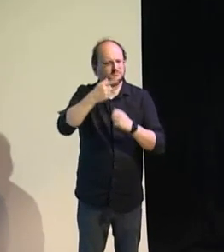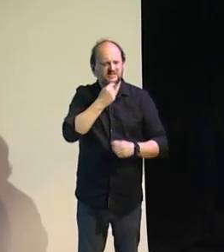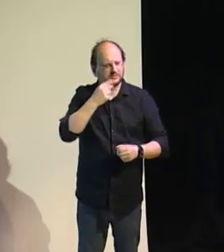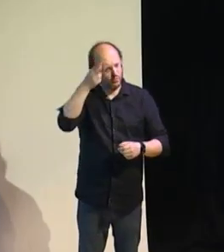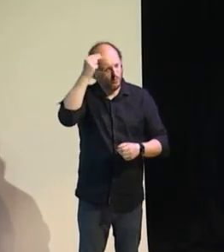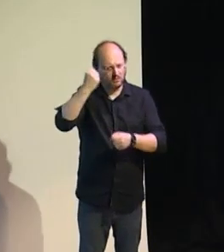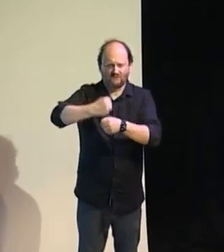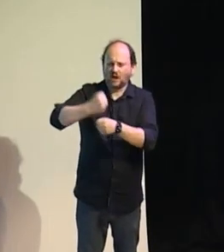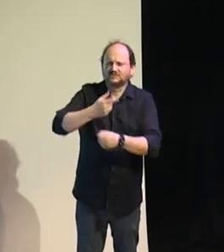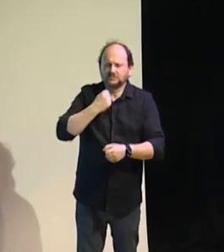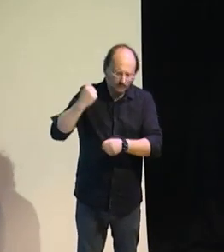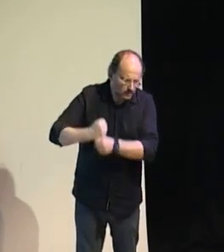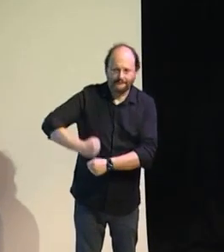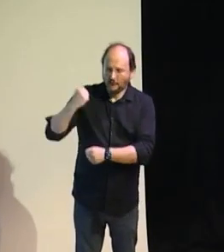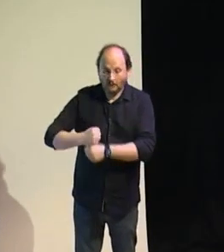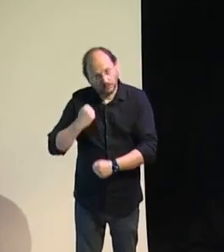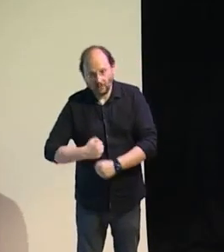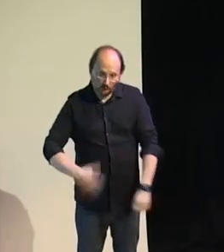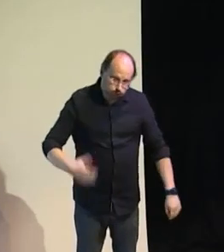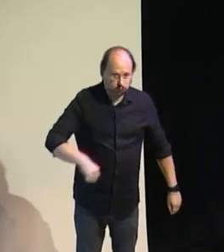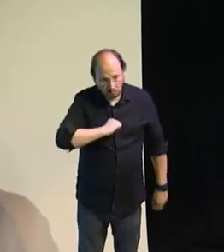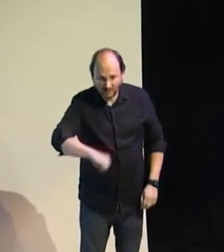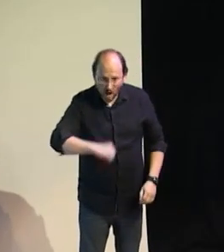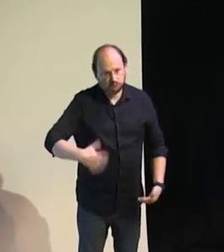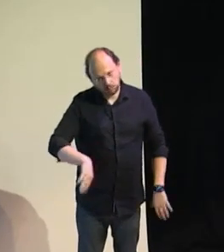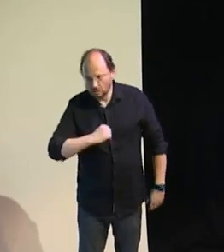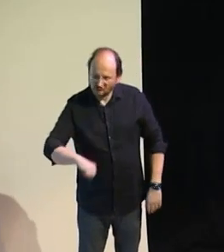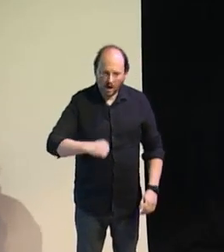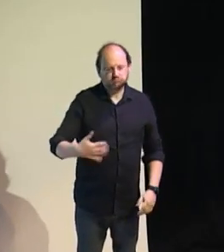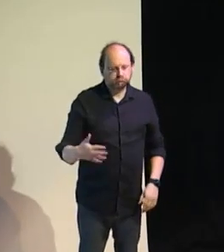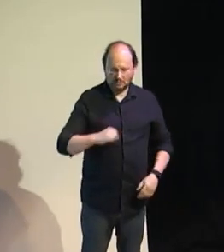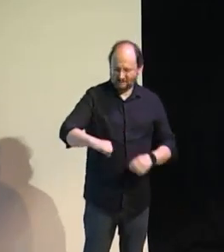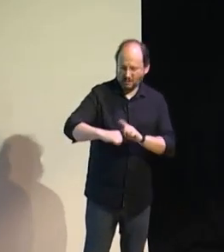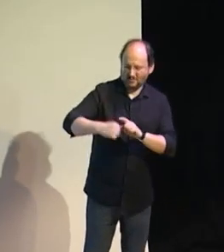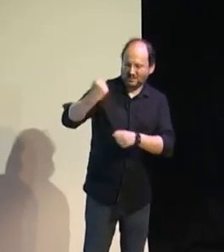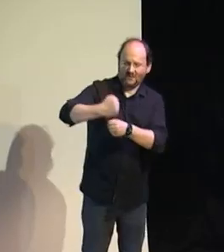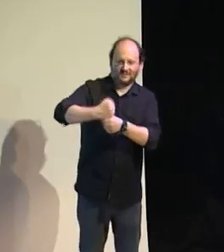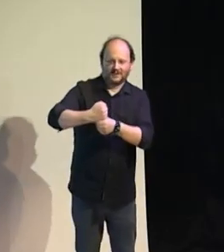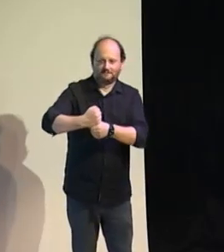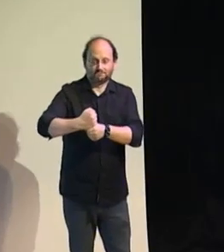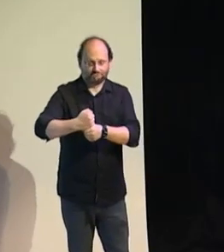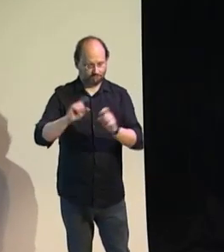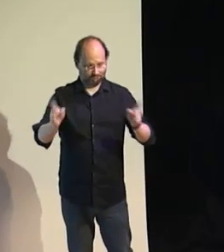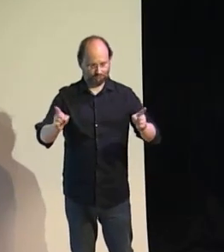Donc, on comprend le signe travail en tapant les mains sur l'une sur l'autre, on le comprend, même vous pouvez le comprendre, on travaille, oh là là, qu'est-ce qu'il faut travailler, donc on